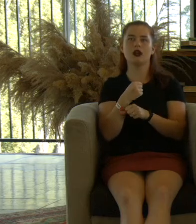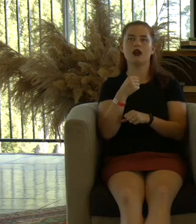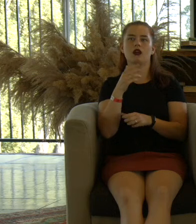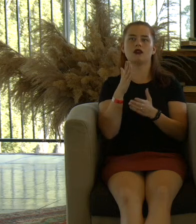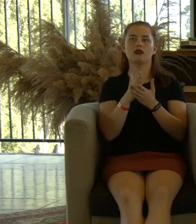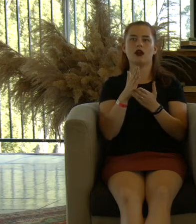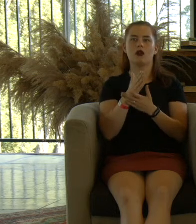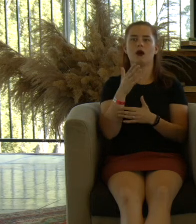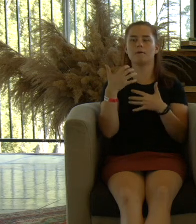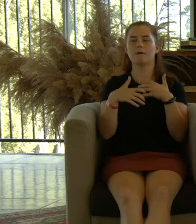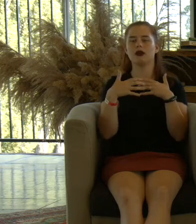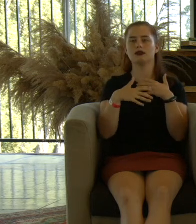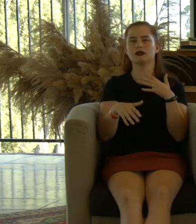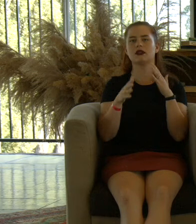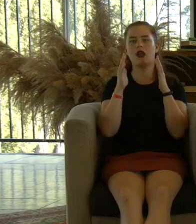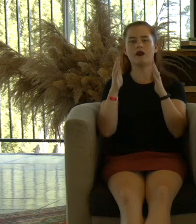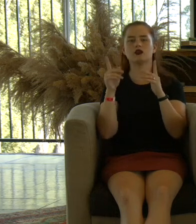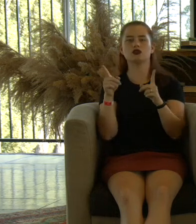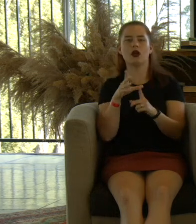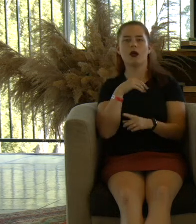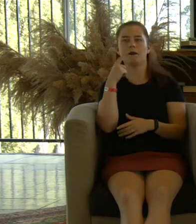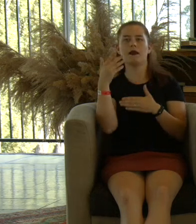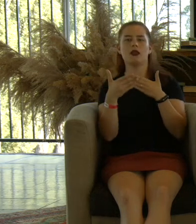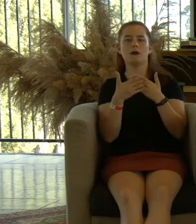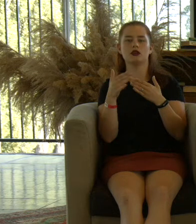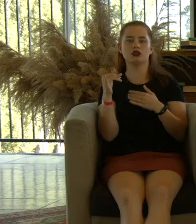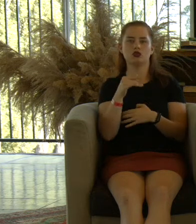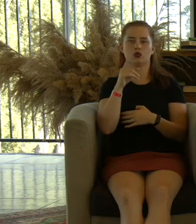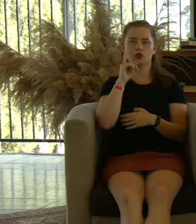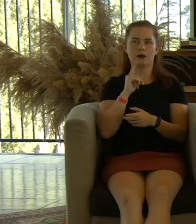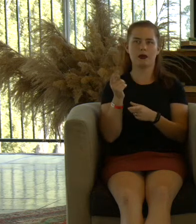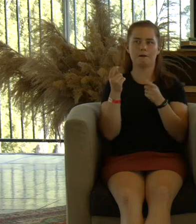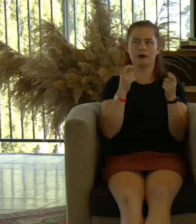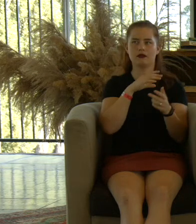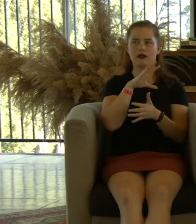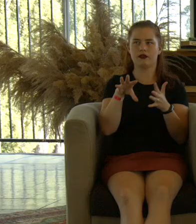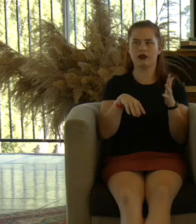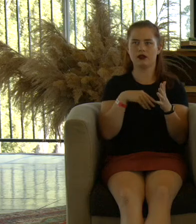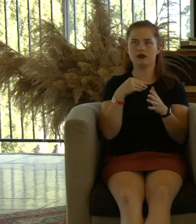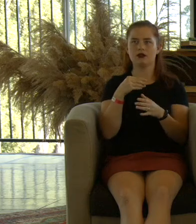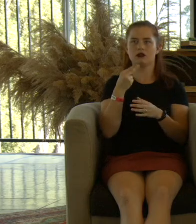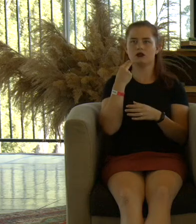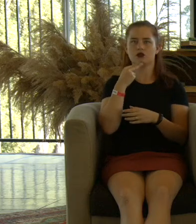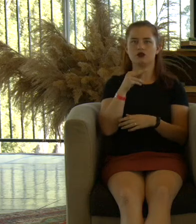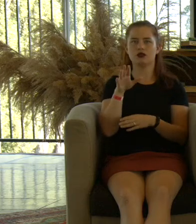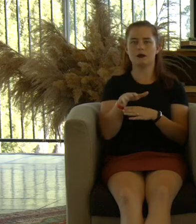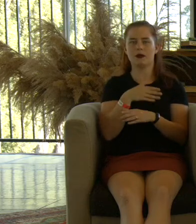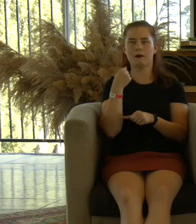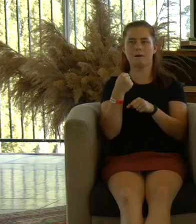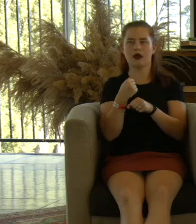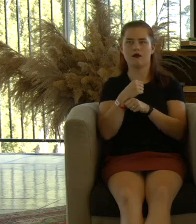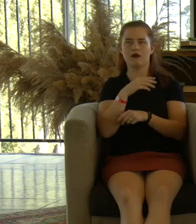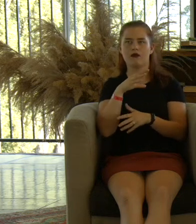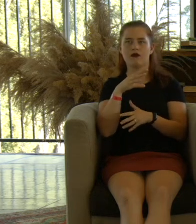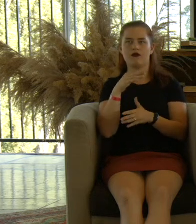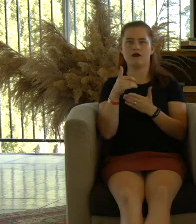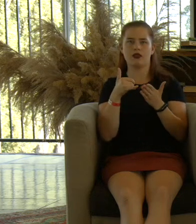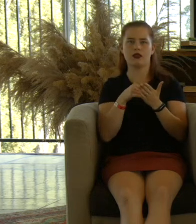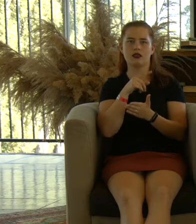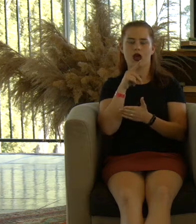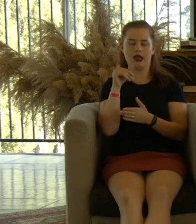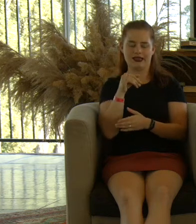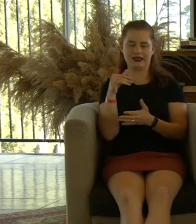посреди виноградника, чтобы было ближе и удобнее свозить виноград. В идеале между переработкой вина и его сбором должно пройти пару